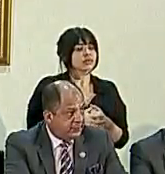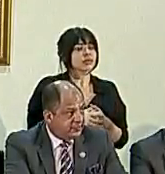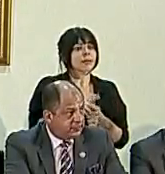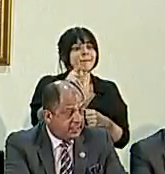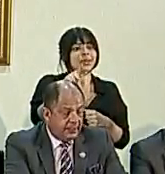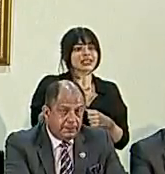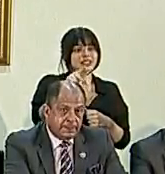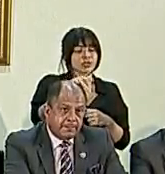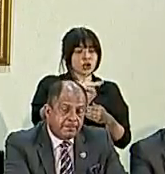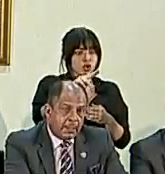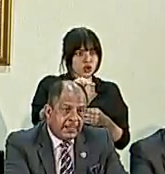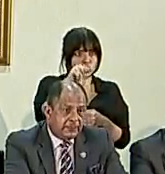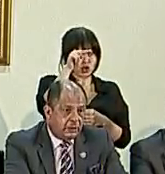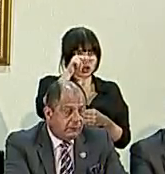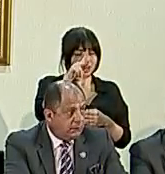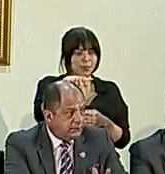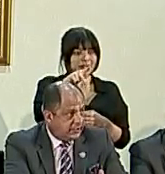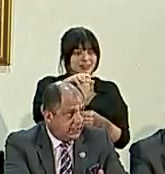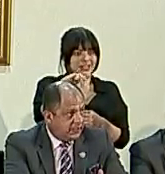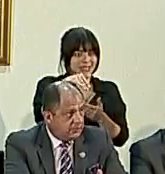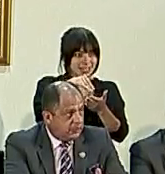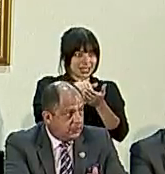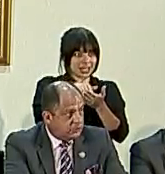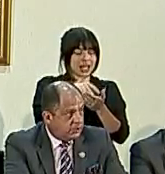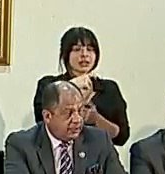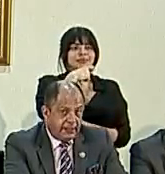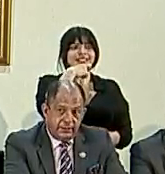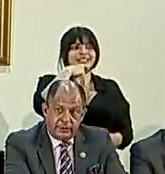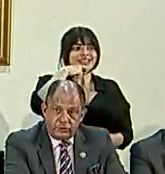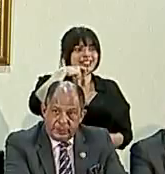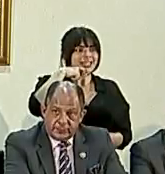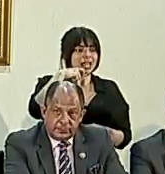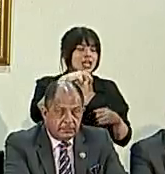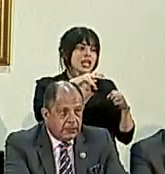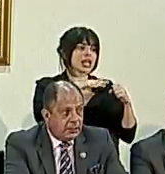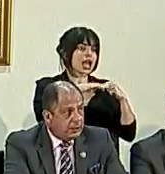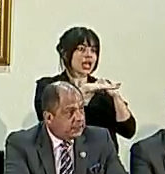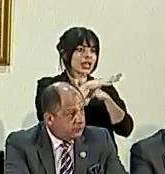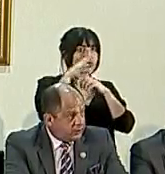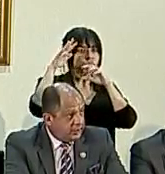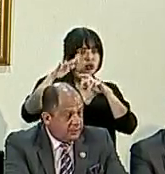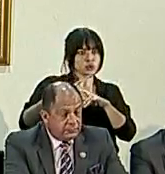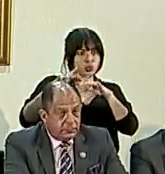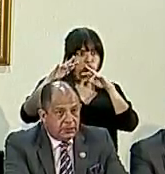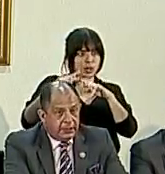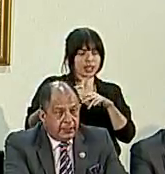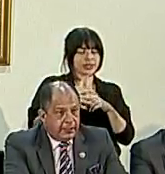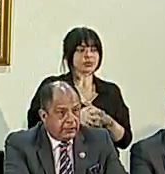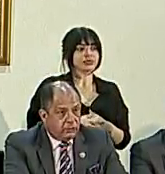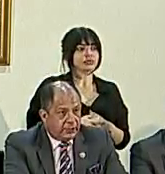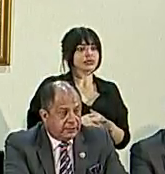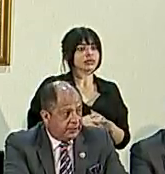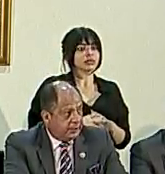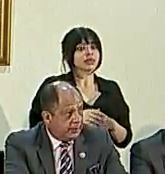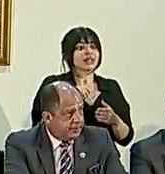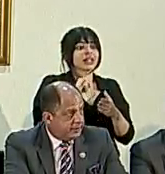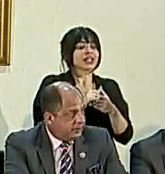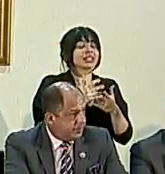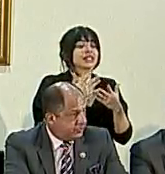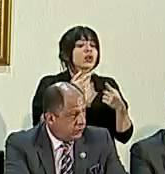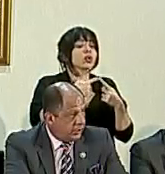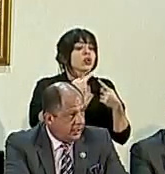Pacífico Norte y Central, así sequía, y en la zona del Caribe lluvias. Tanto así que durante